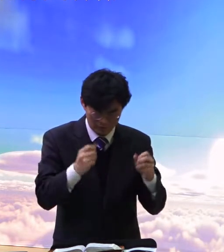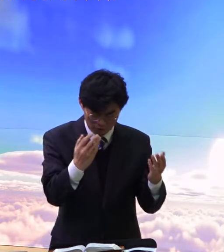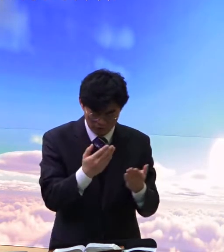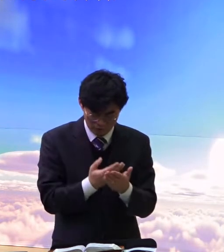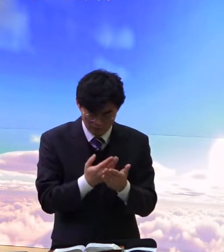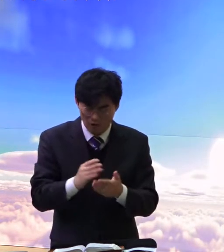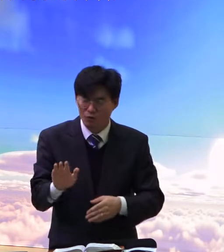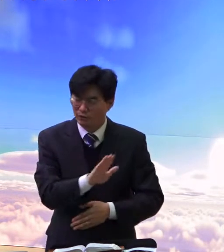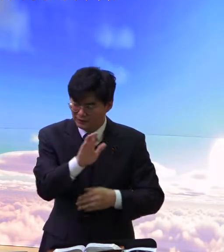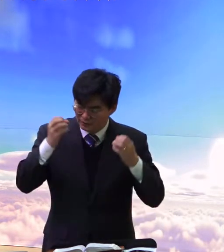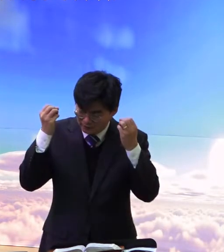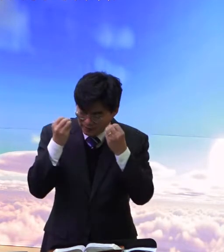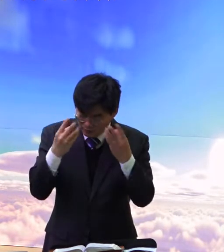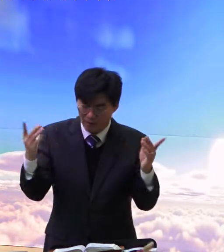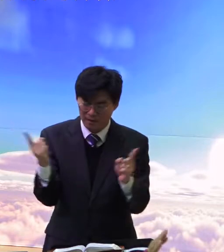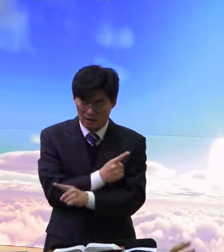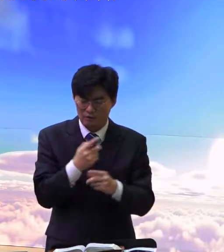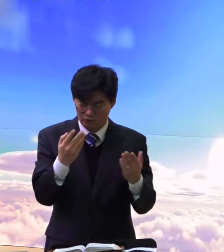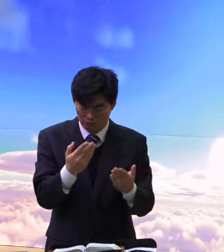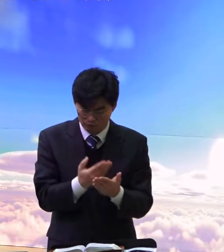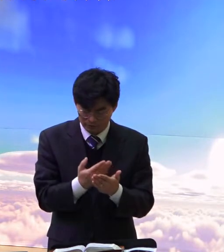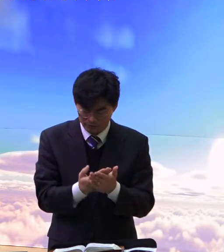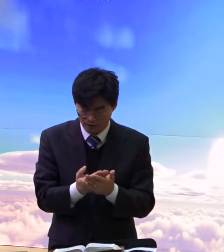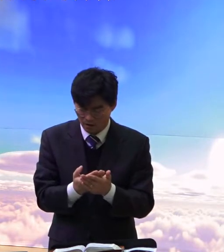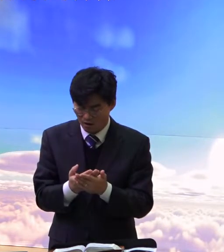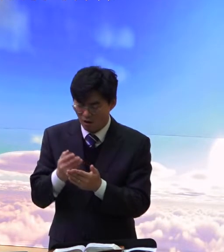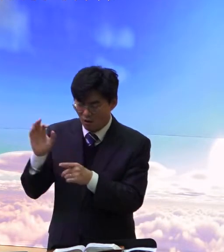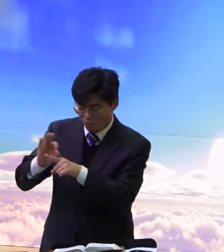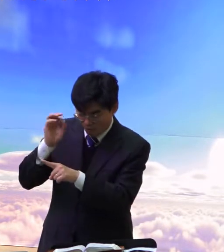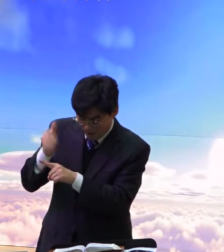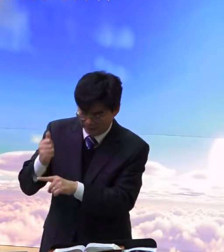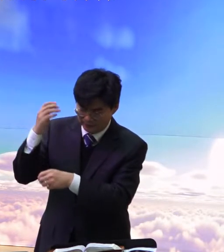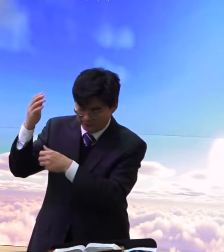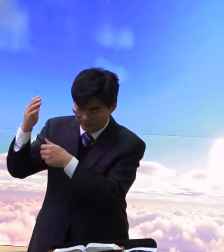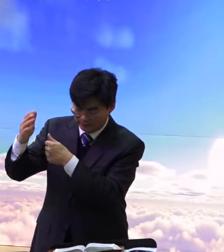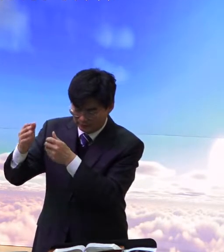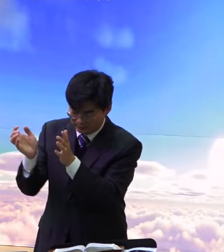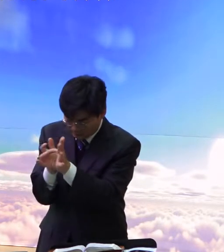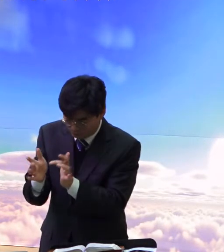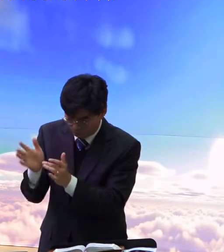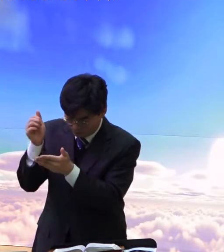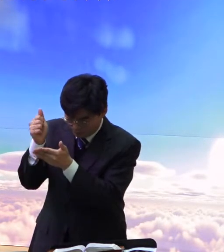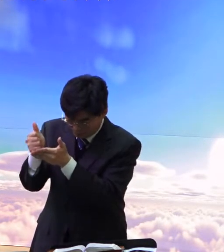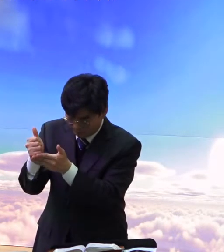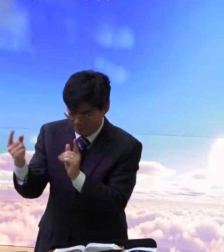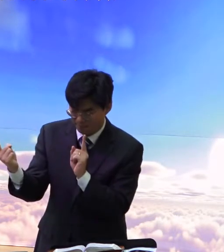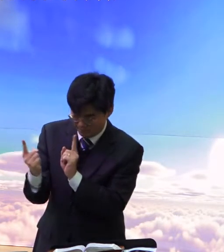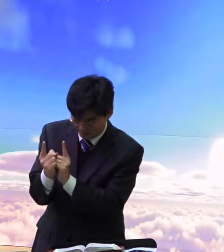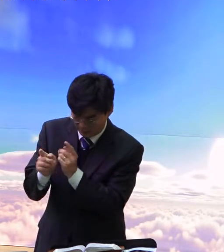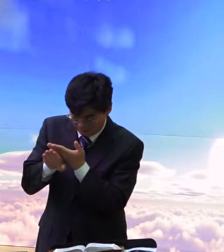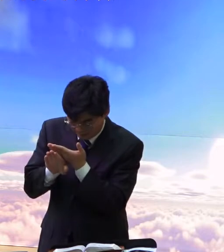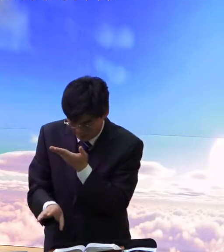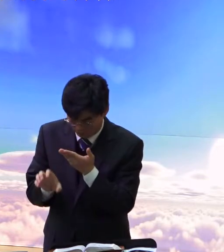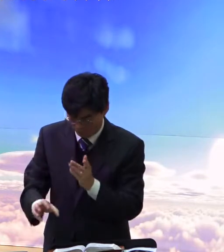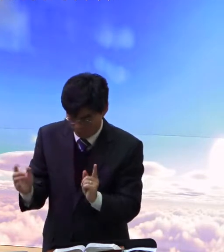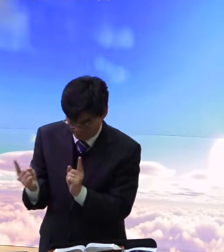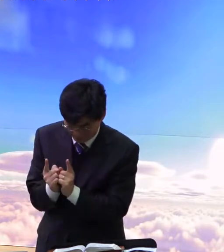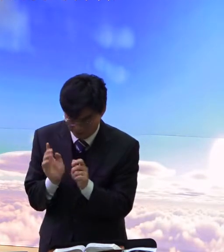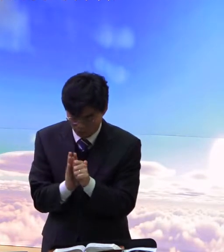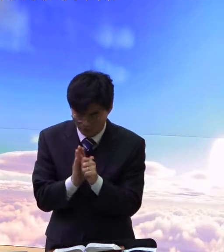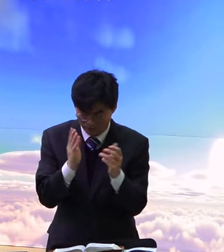앞에서 엎드려 왕이신 주님 앞에 가장 낮은 모습으로 살아갈 수 있도록 인도하여 주시옵소서. 그래서 세상 속에